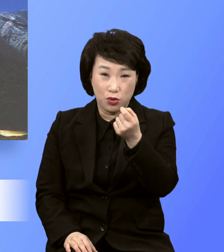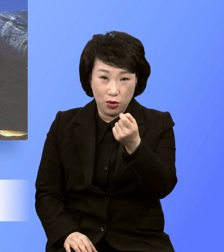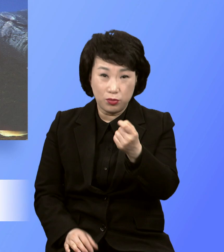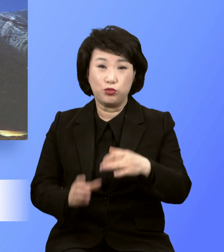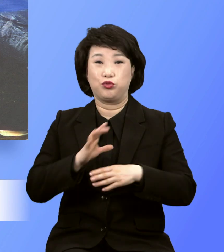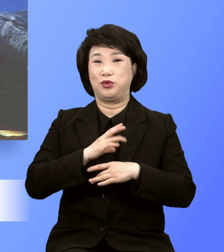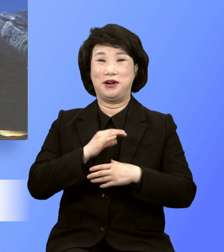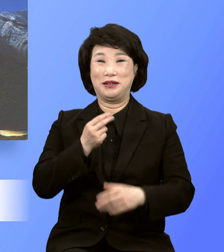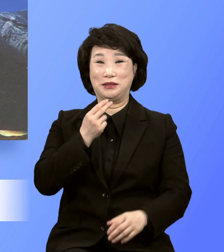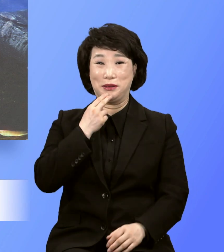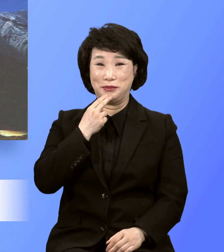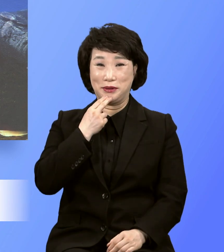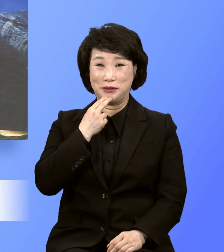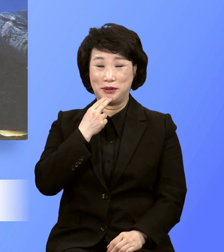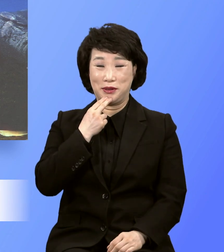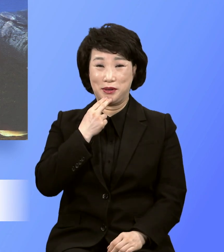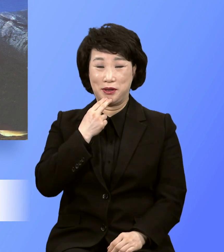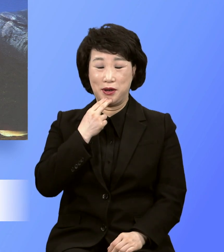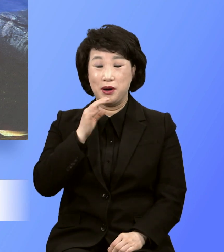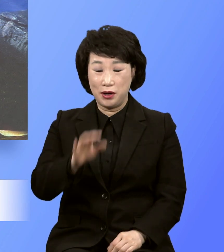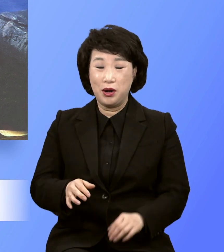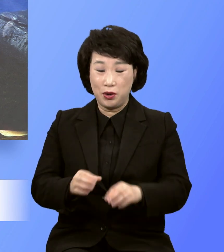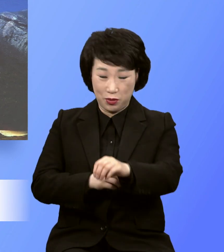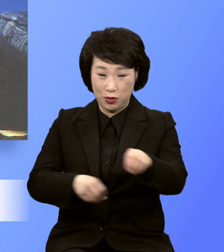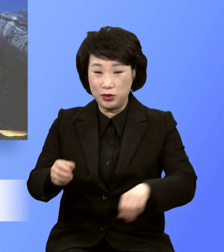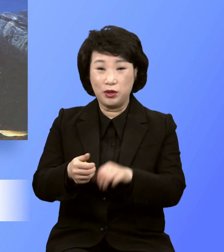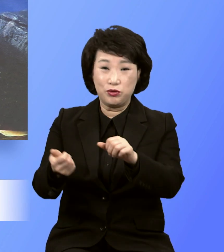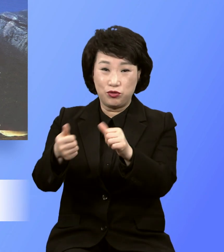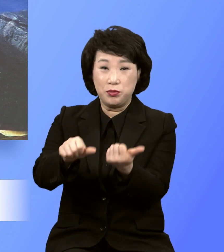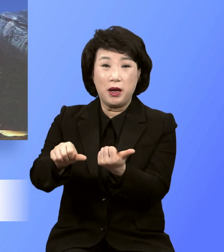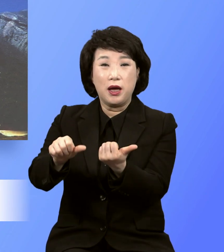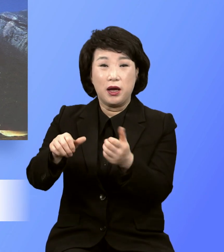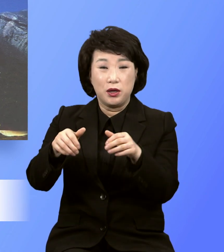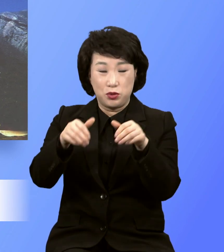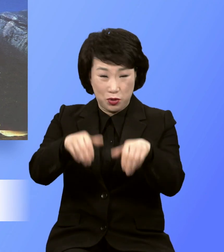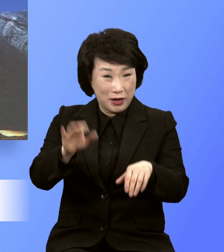조금도 두려워하지 않고 죽음의